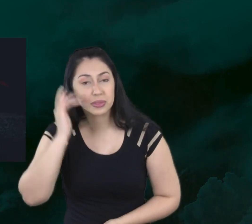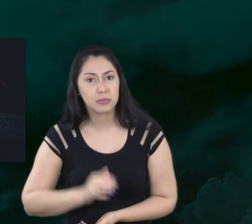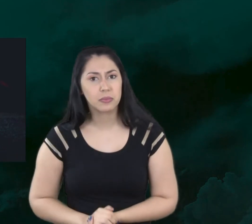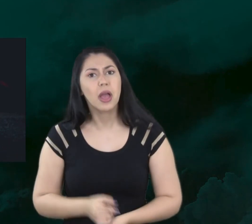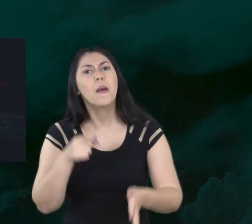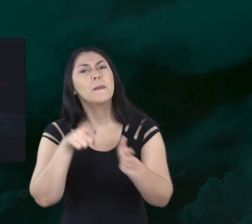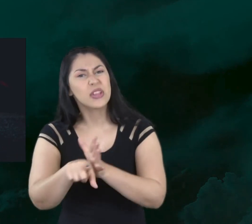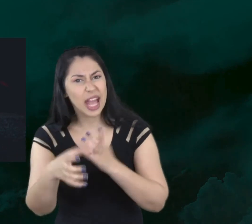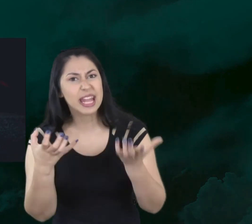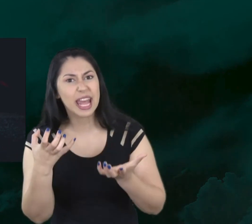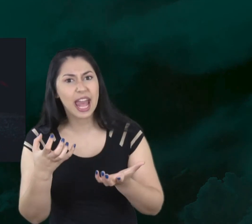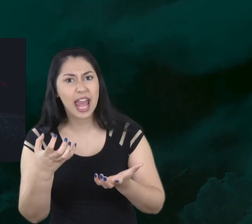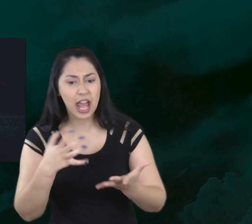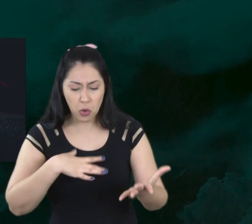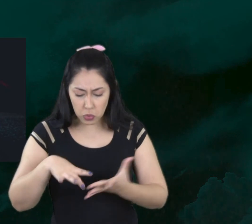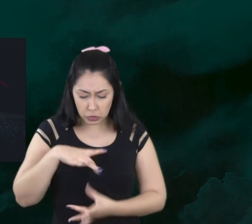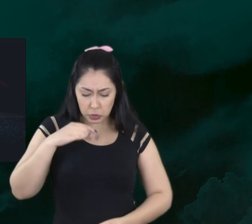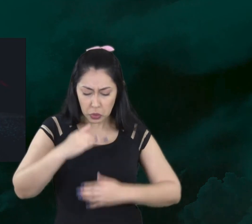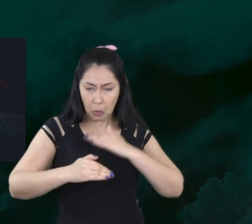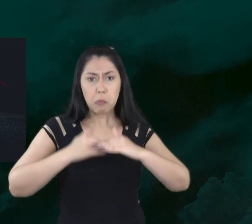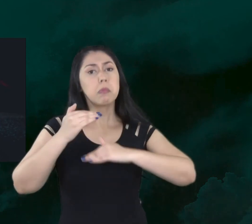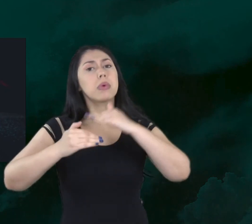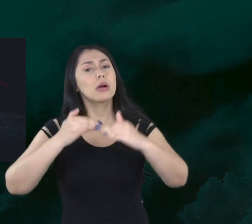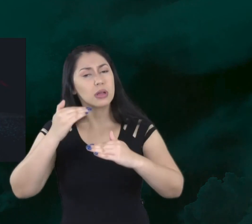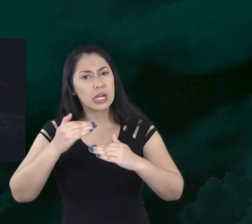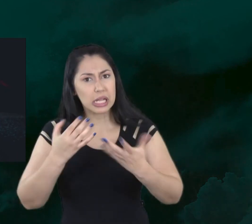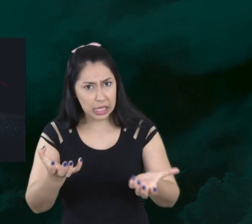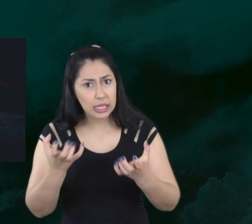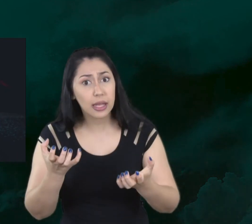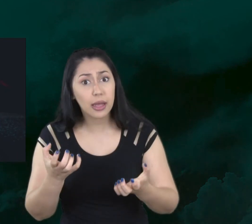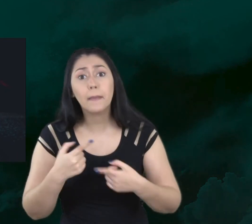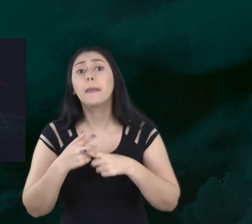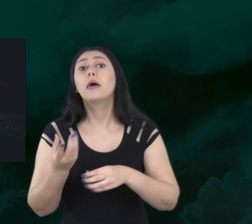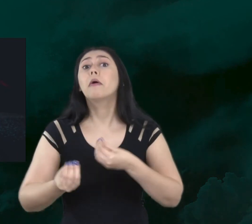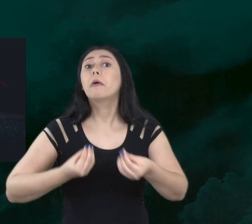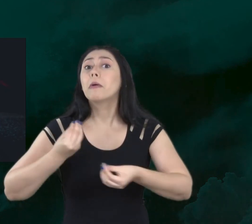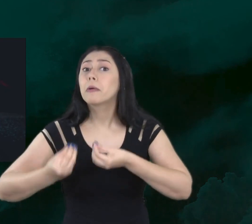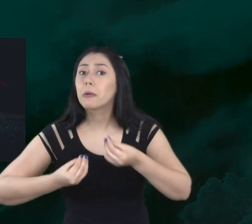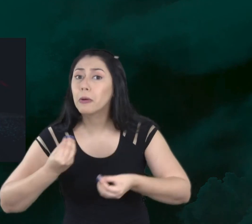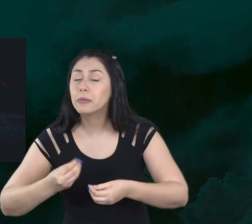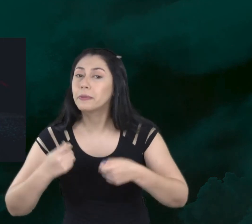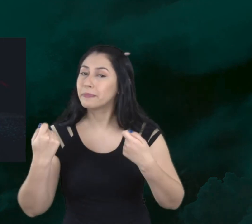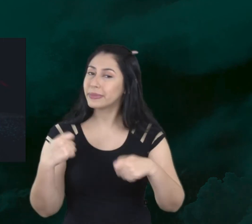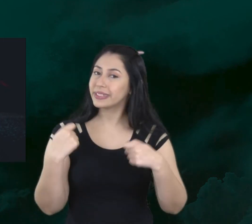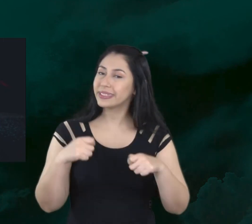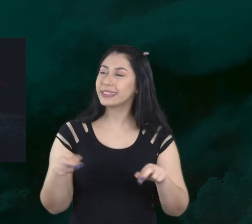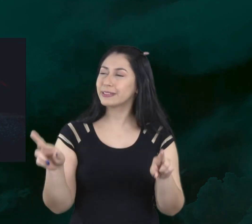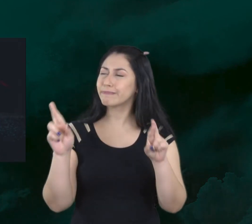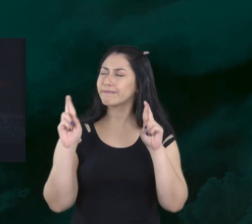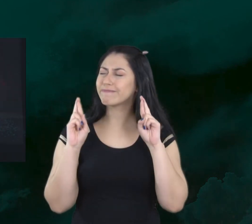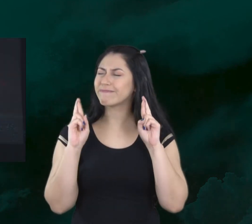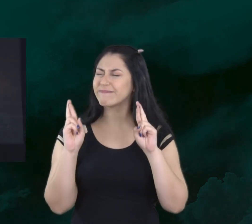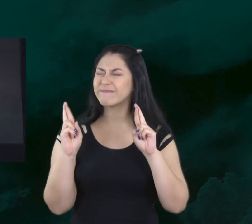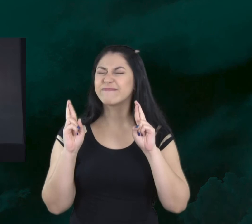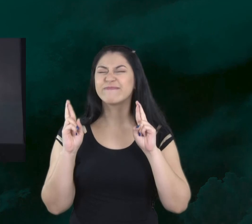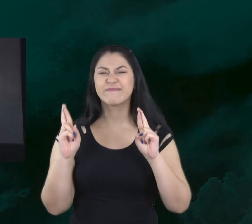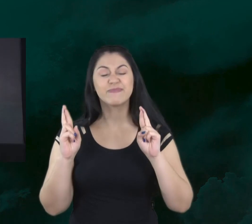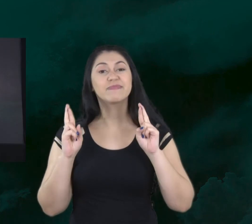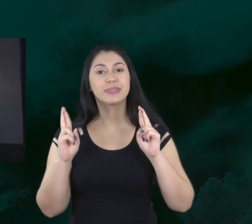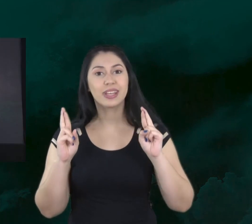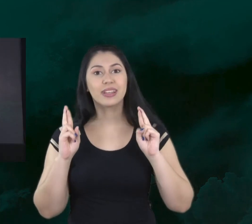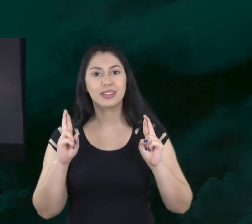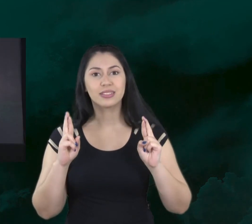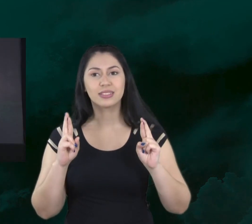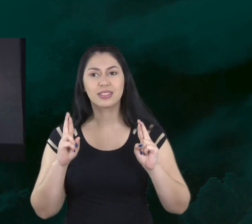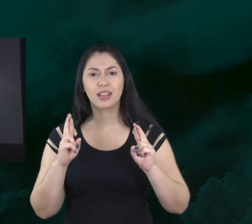em vida? Como faz para crescer em vida? É por meio da esperança que você vai passar